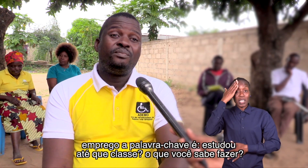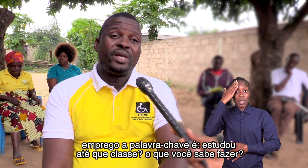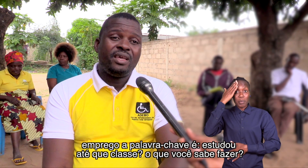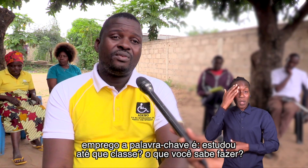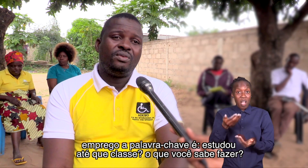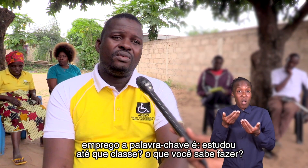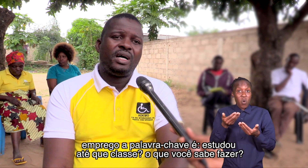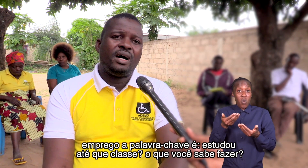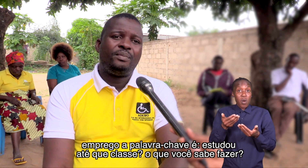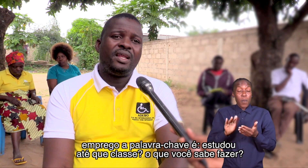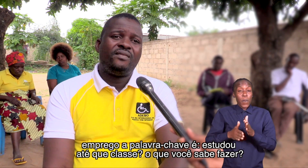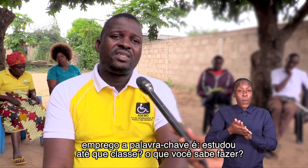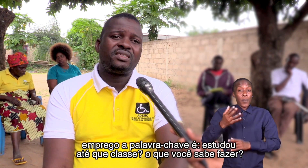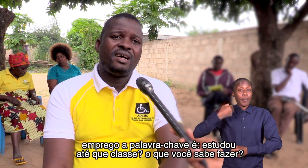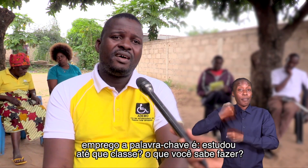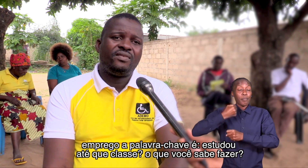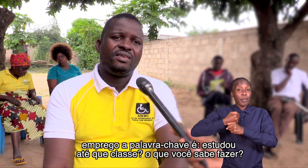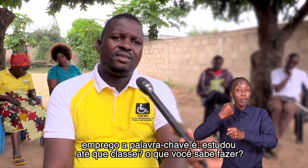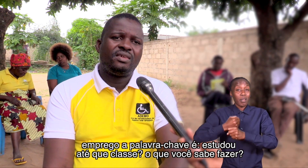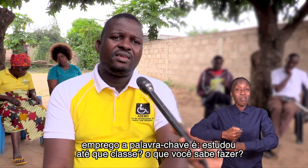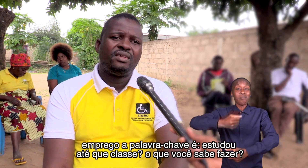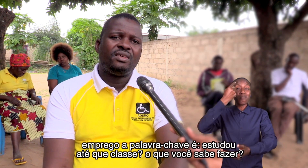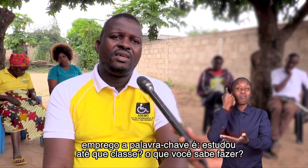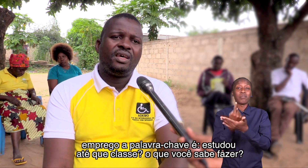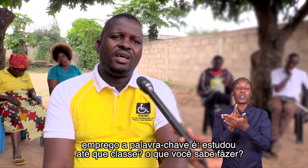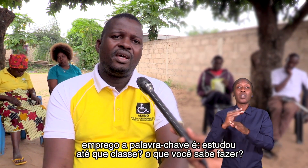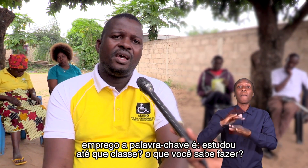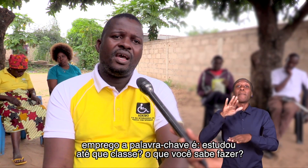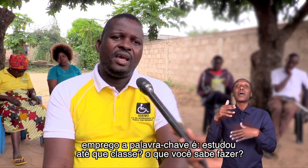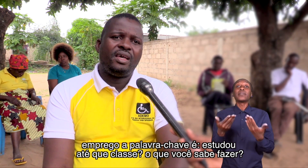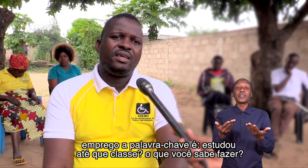ter emprego, a palavra-chave